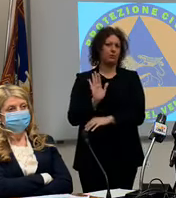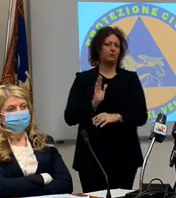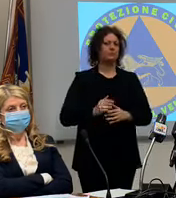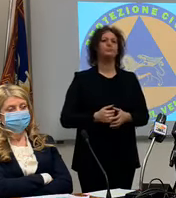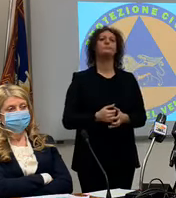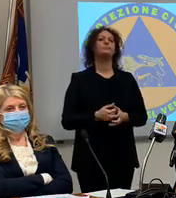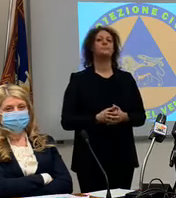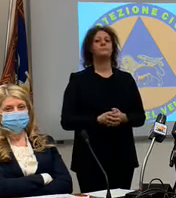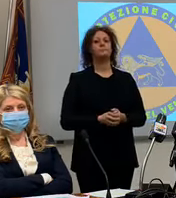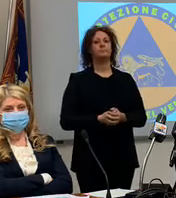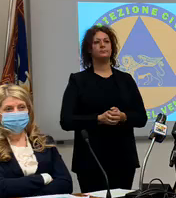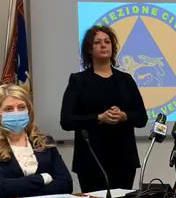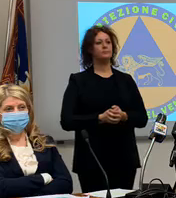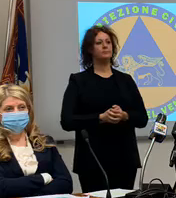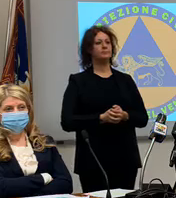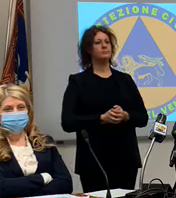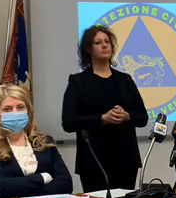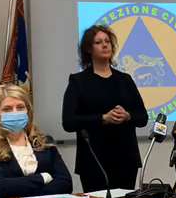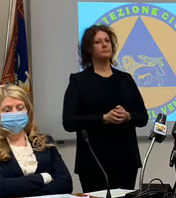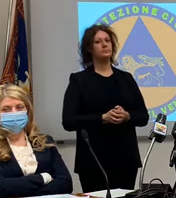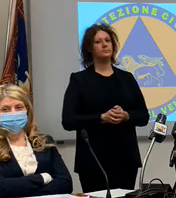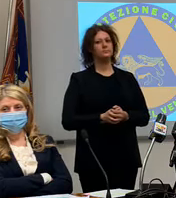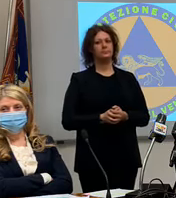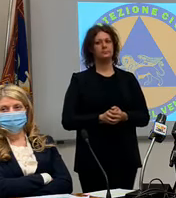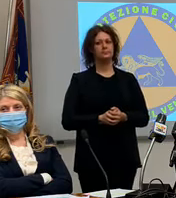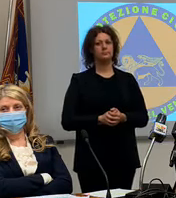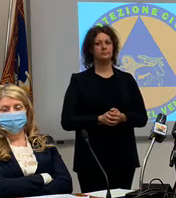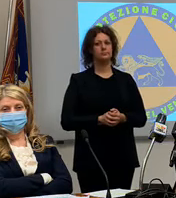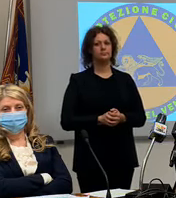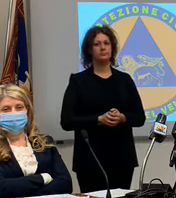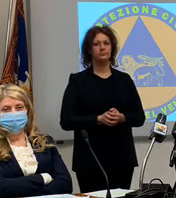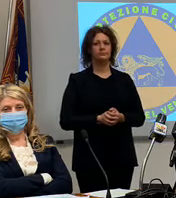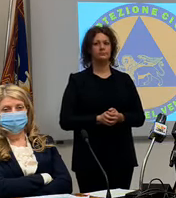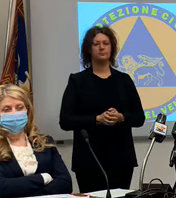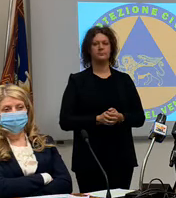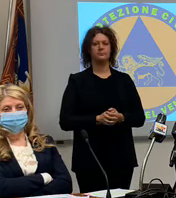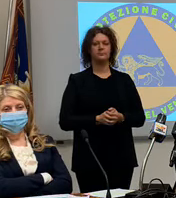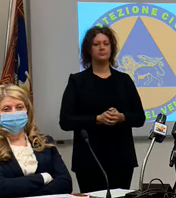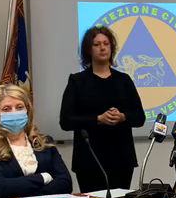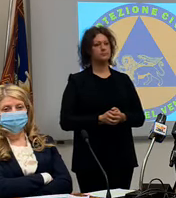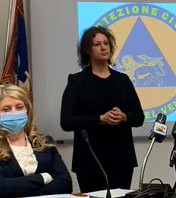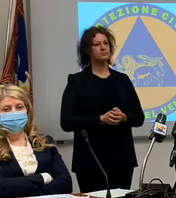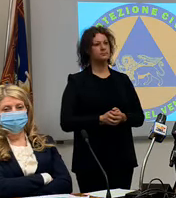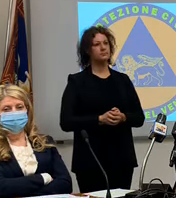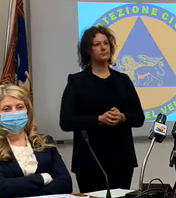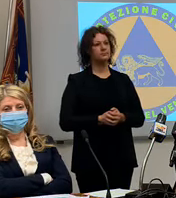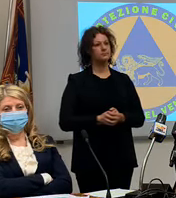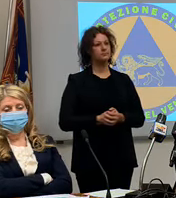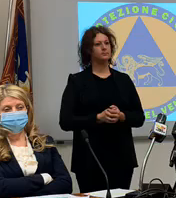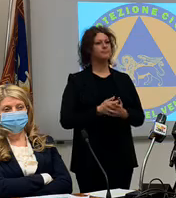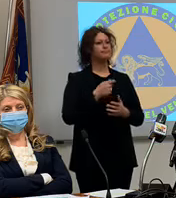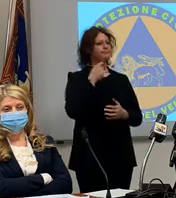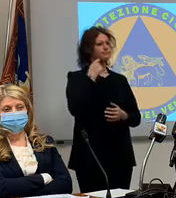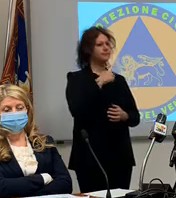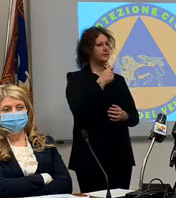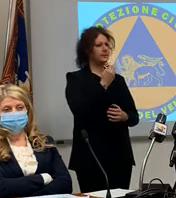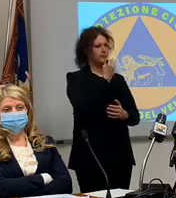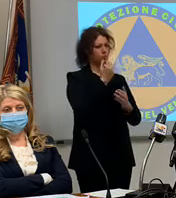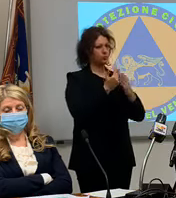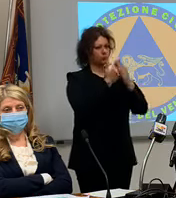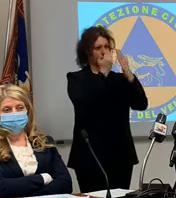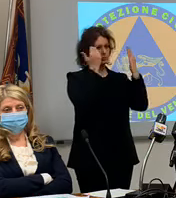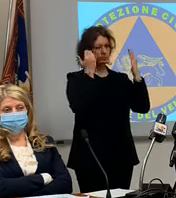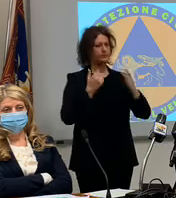eh giacom muzzo e poi Fois e Bonet e Presidente buongiorno